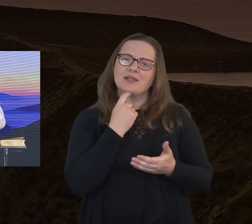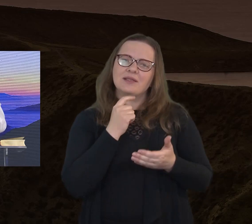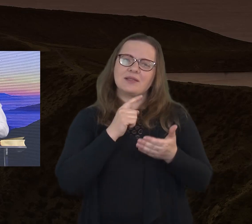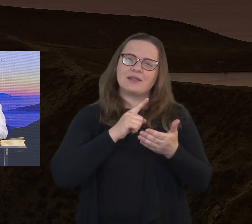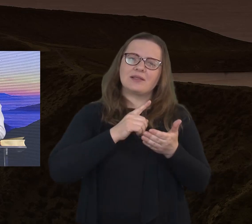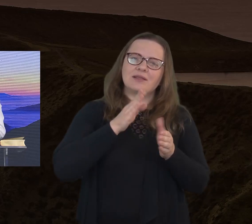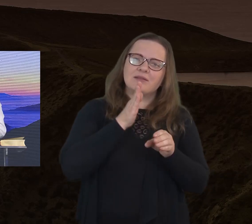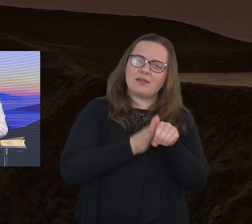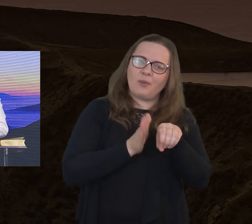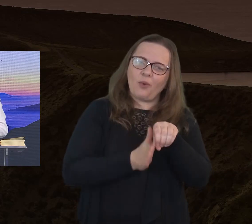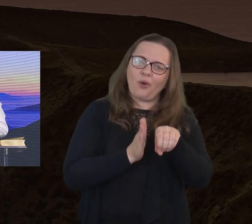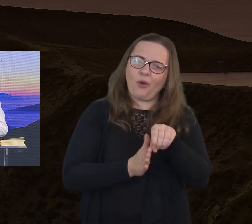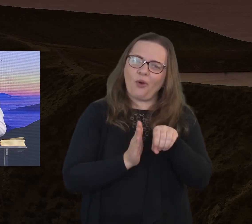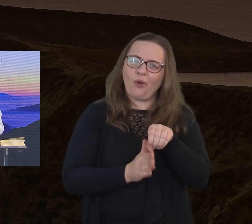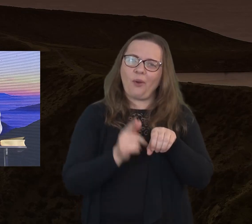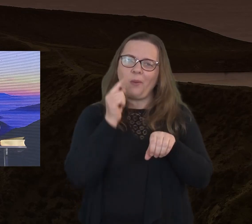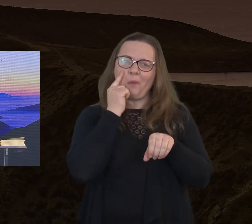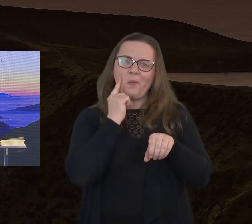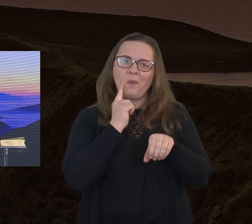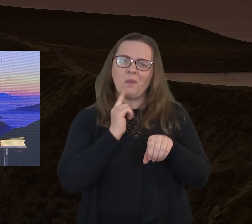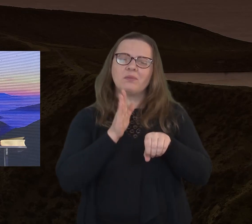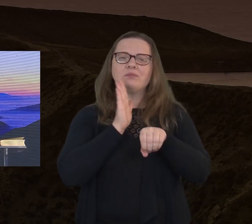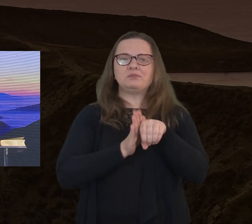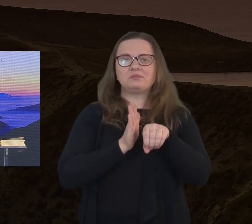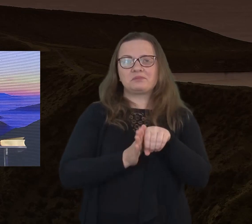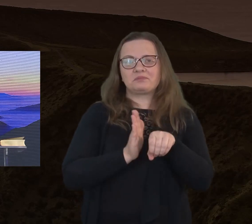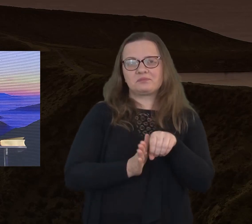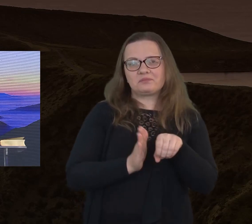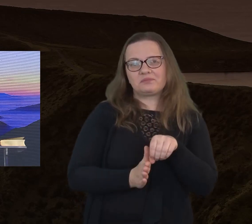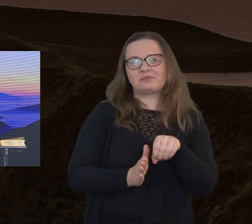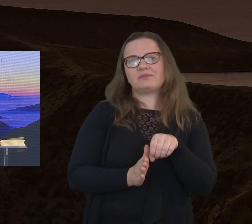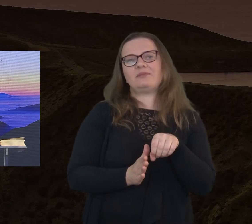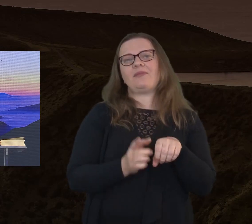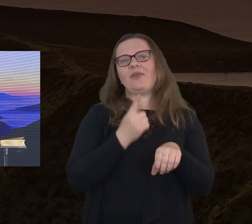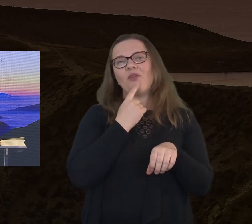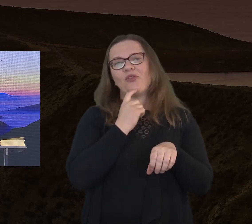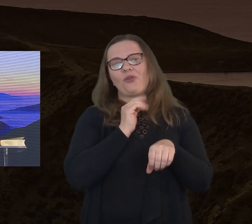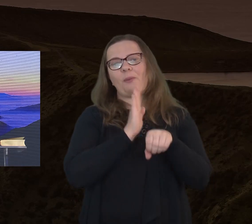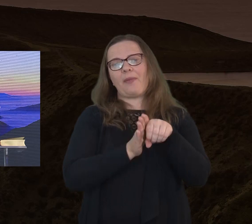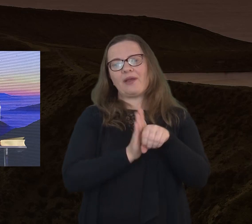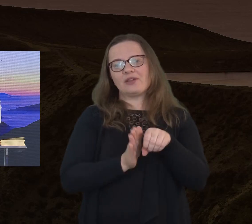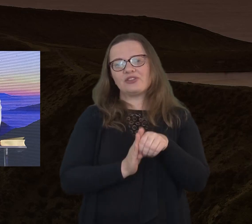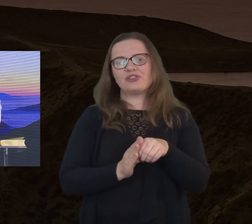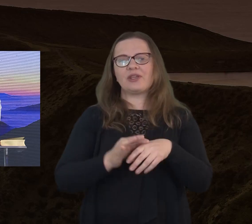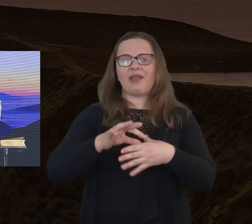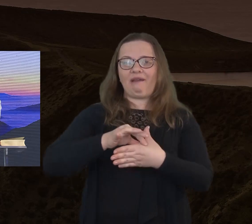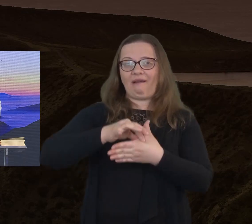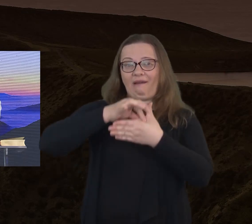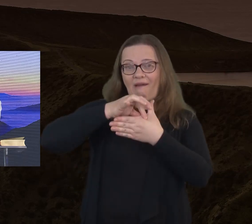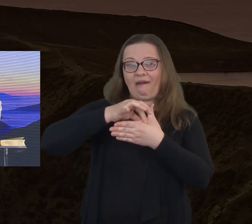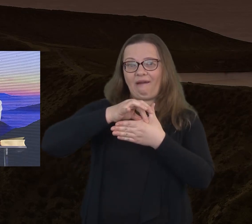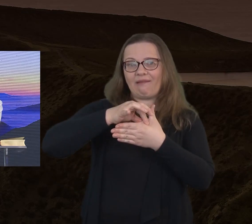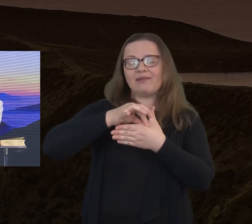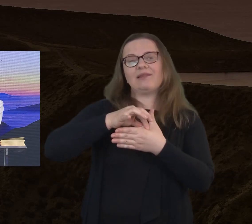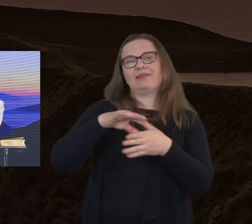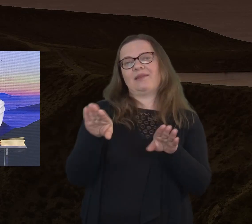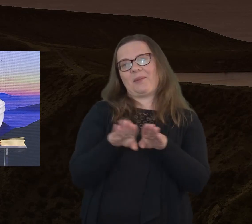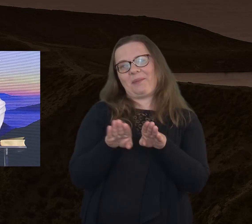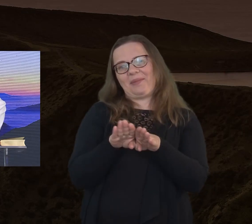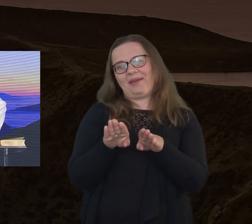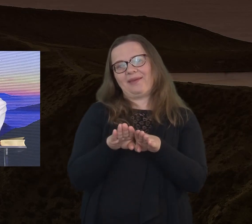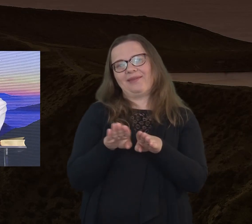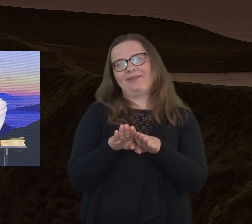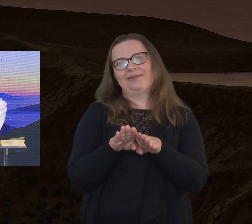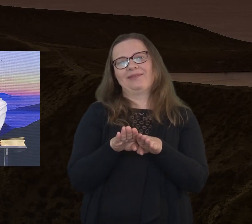pimentão, tá? Né? Tem muitas coisas, banana, batata e tal. Eu trouxe até um pedaço de carne que eu queria trazer